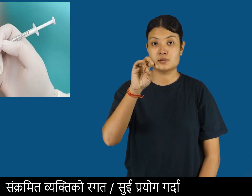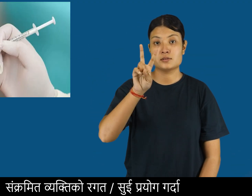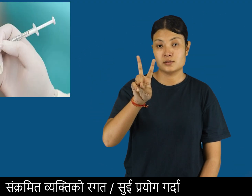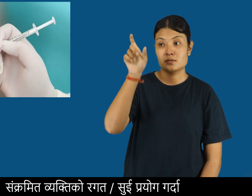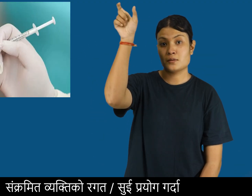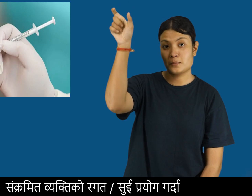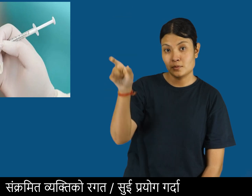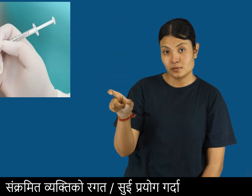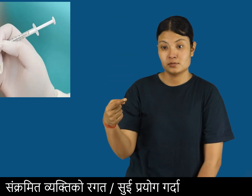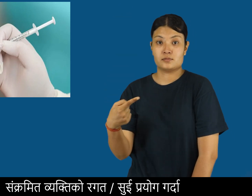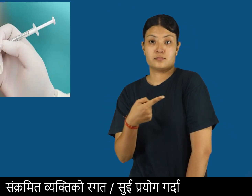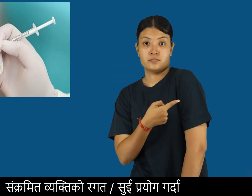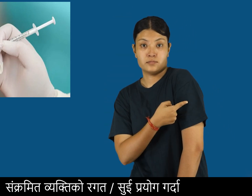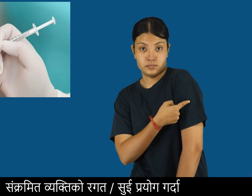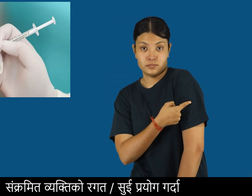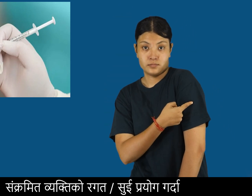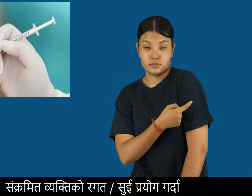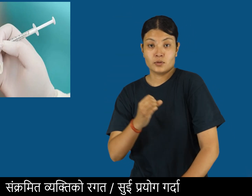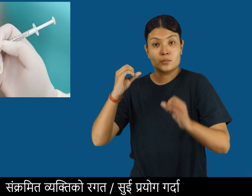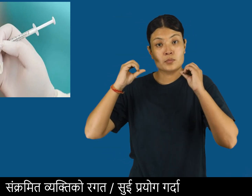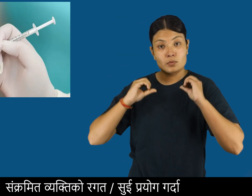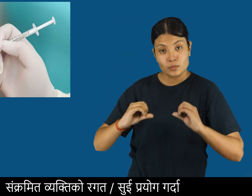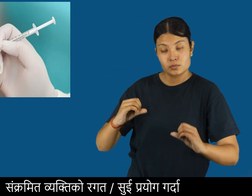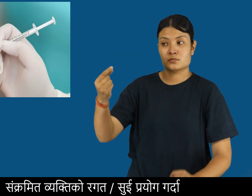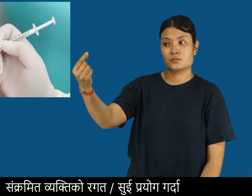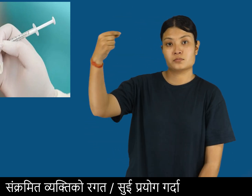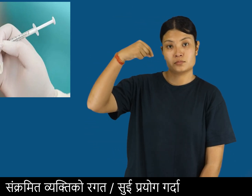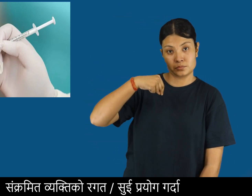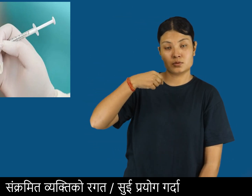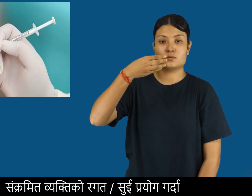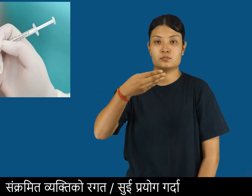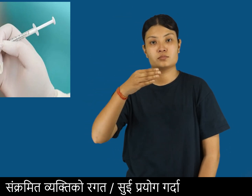संक्रमित व्यक्तिको रगत अथवा सुई प्रयोग गर्दा,